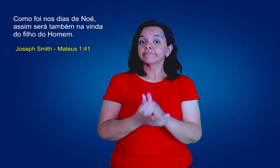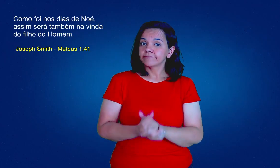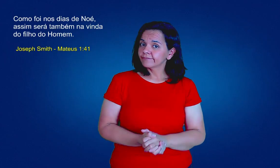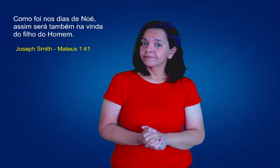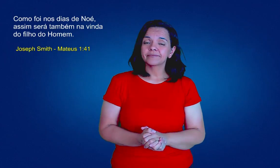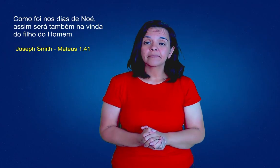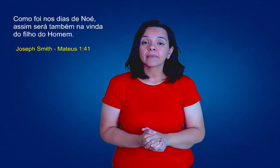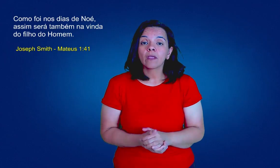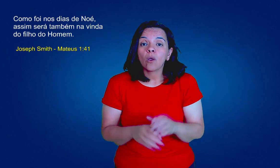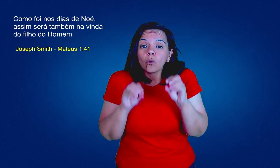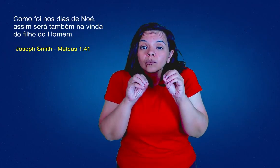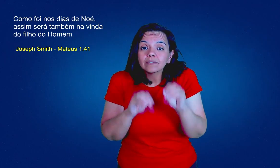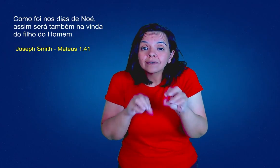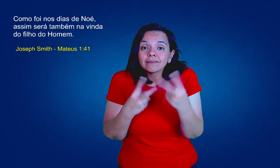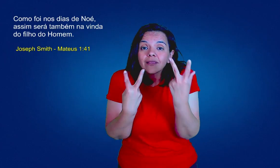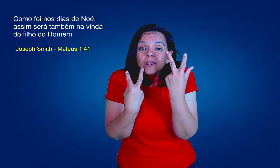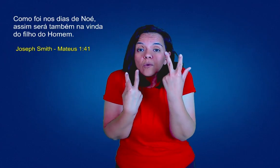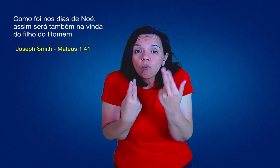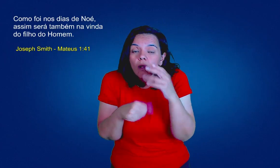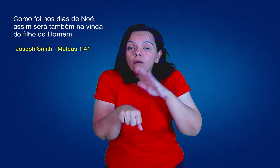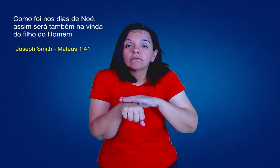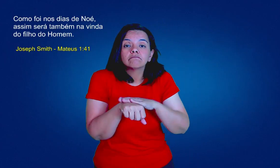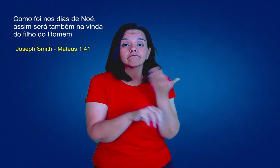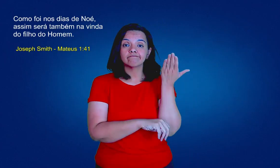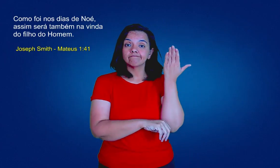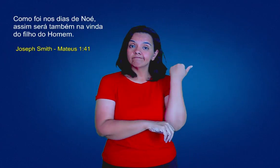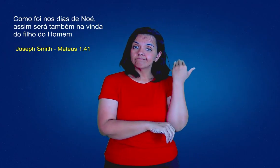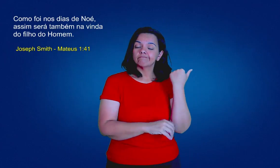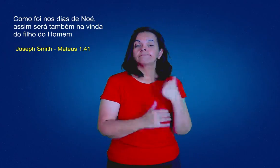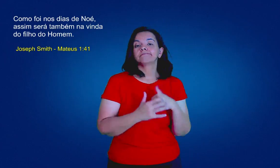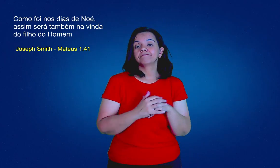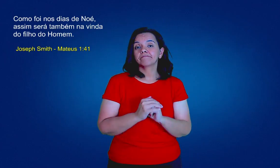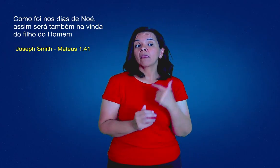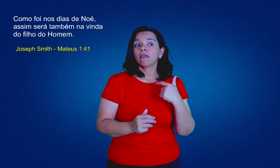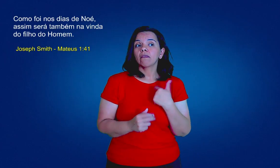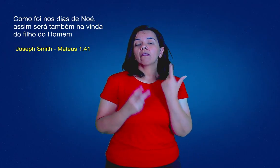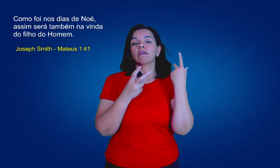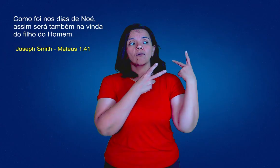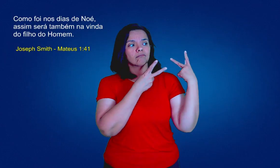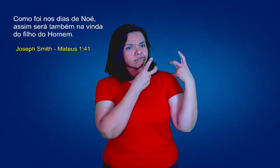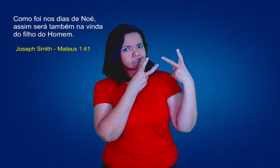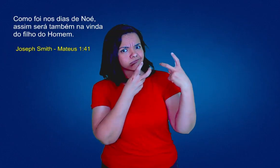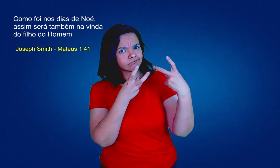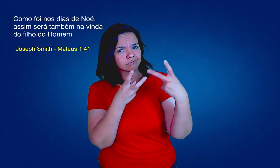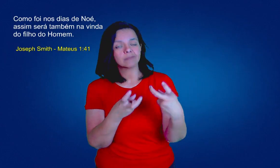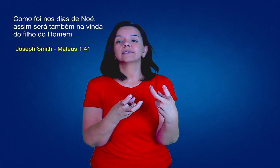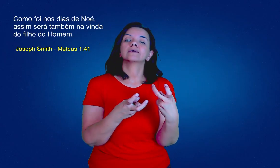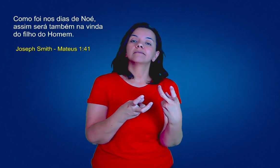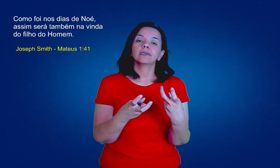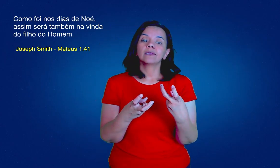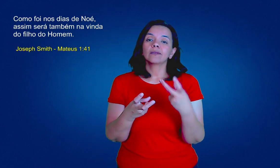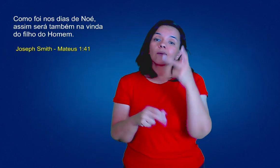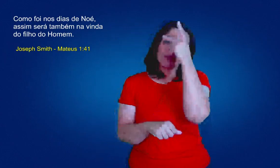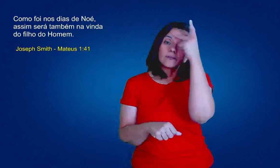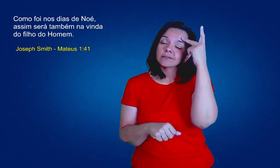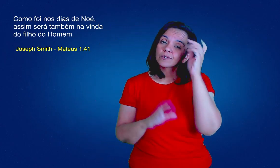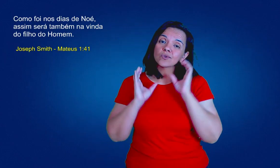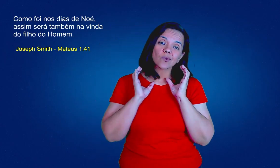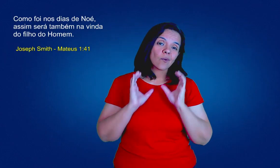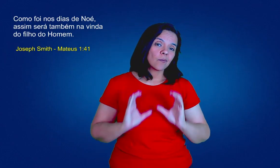batismo, Espírito Santo e perseverar até o fim. Então a gente vê que tanto no passado como hoje,